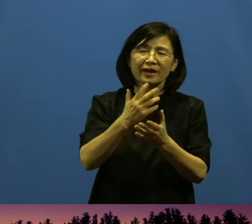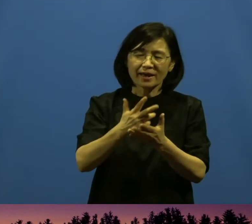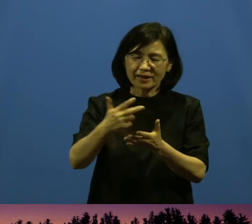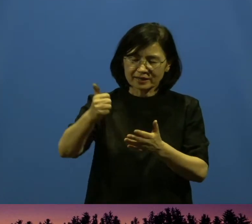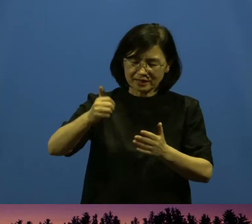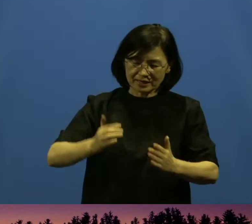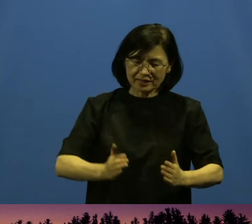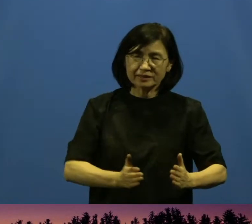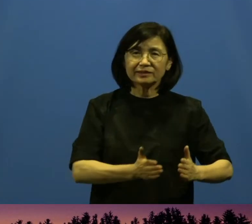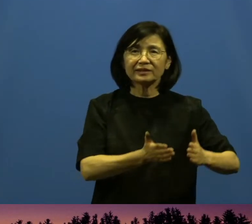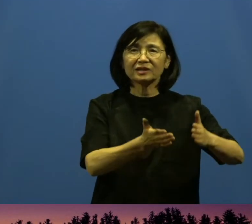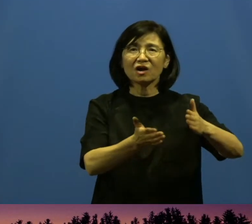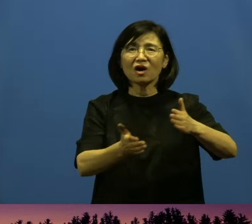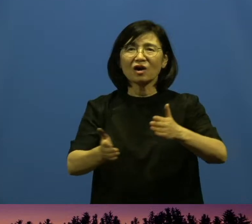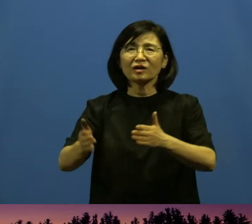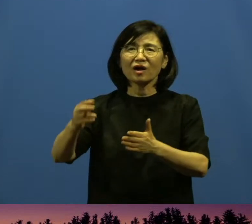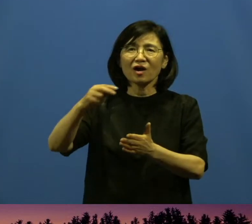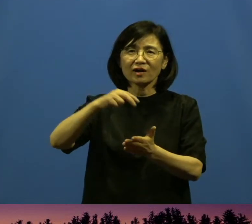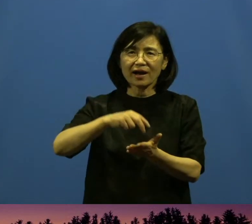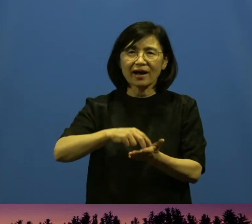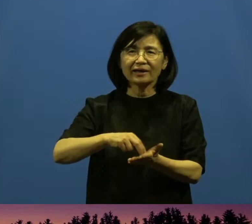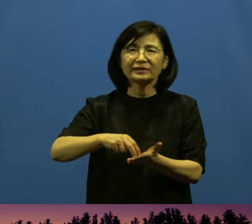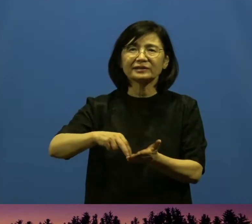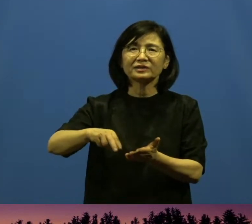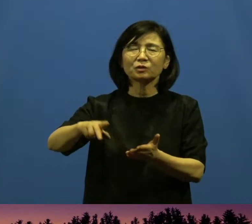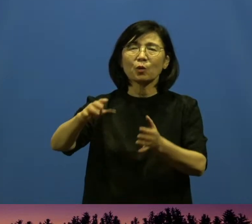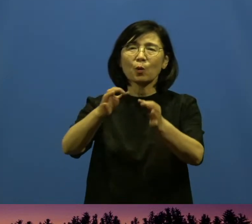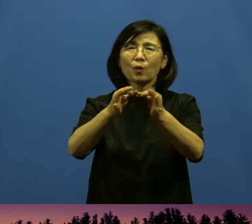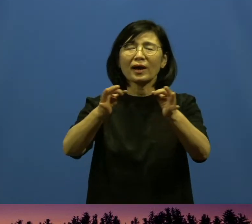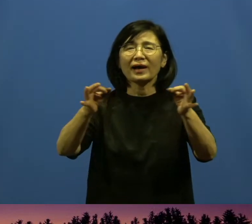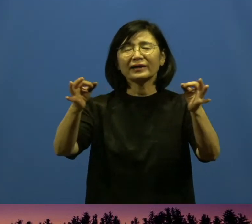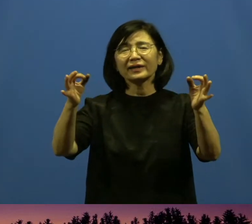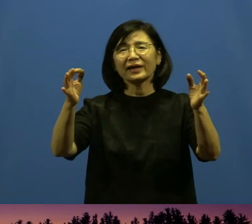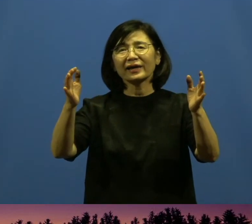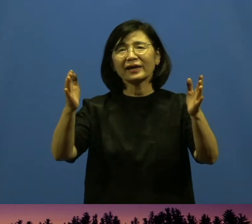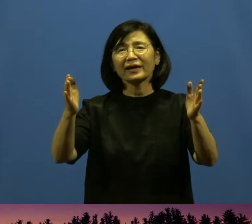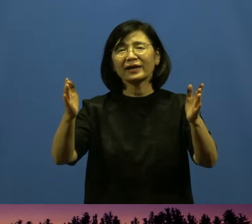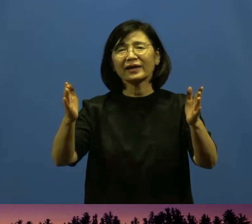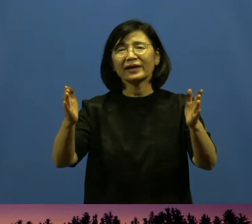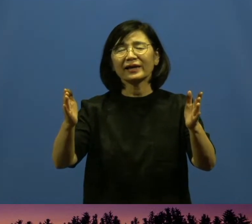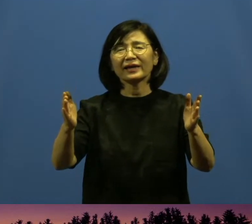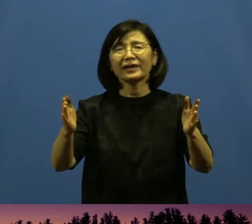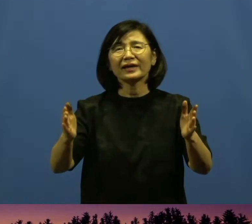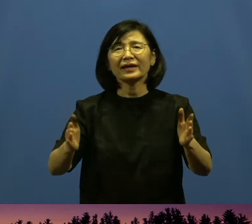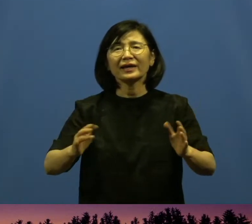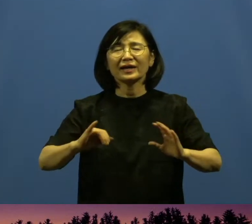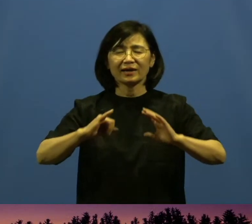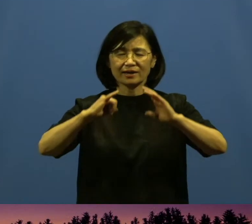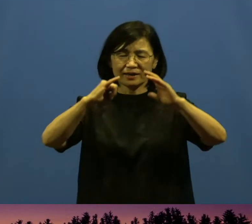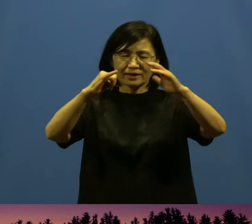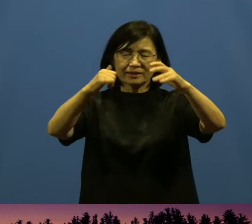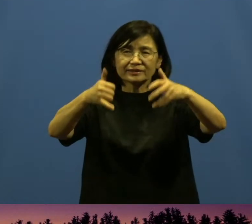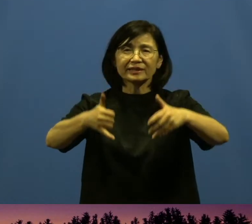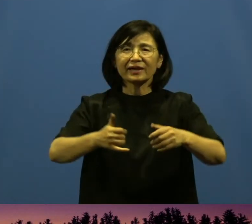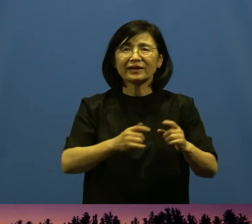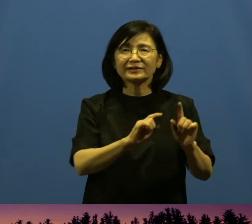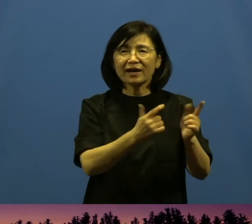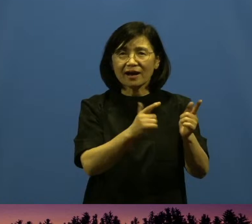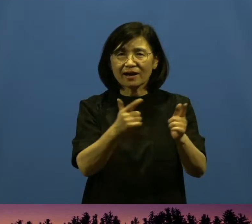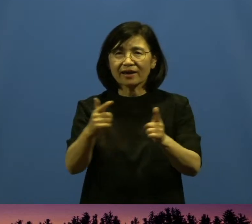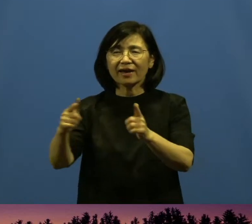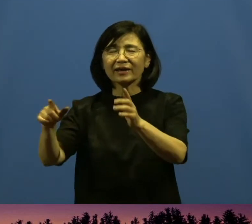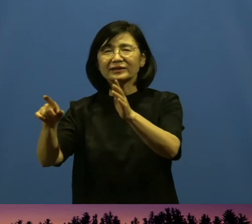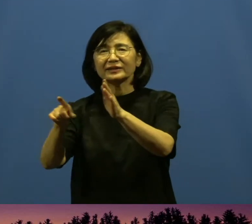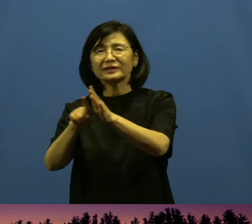주의 길을 걸어가는 동안에 세상의 것 의지할 수 없으니